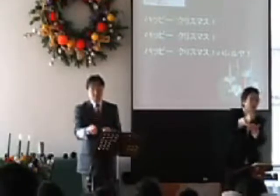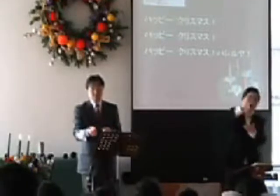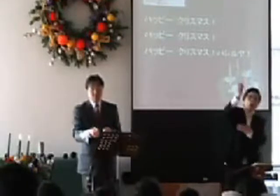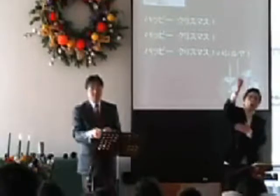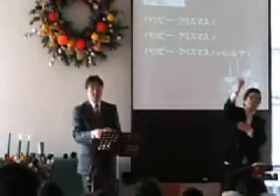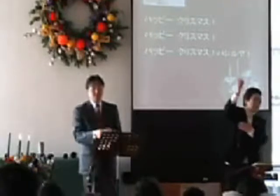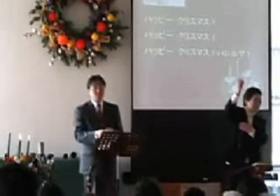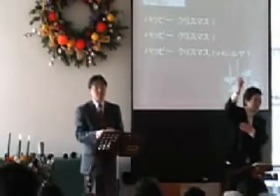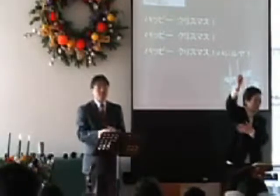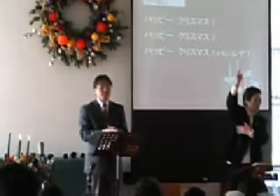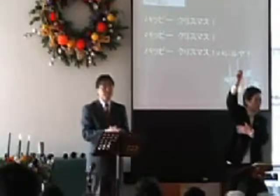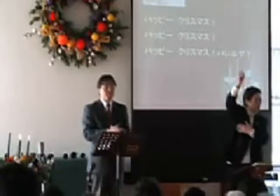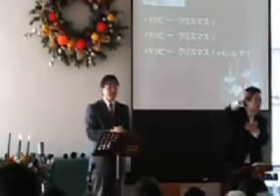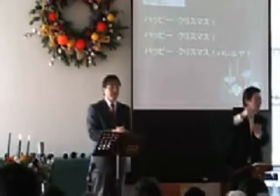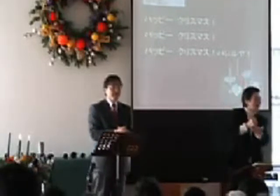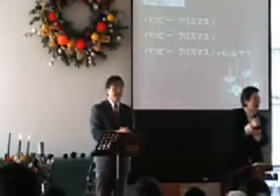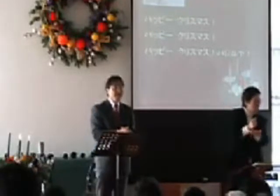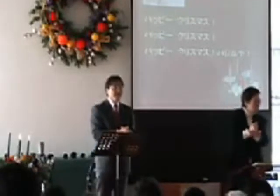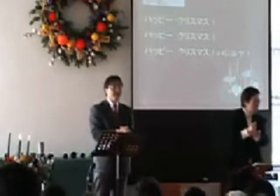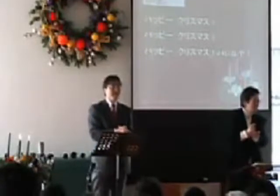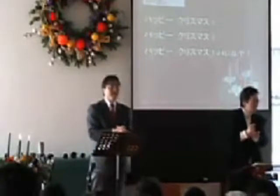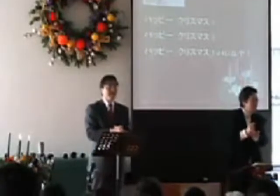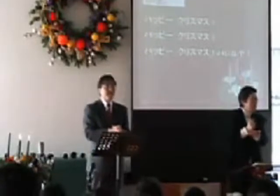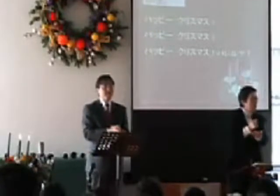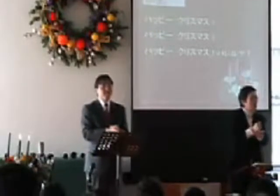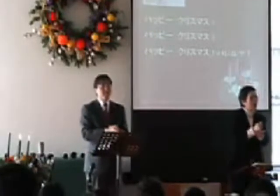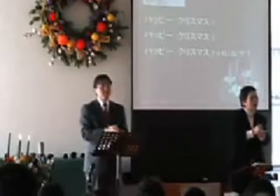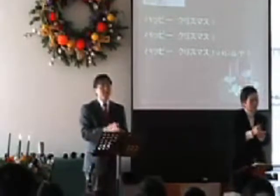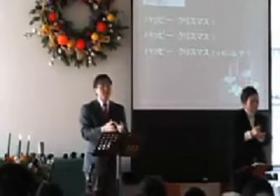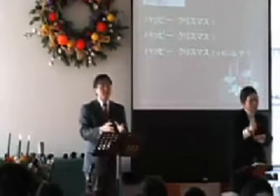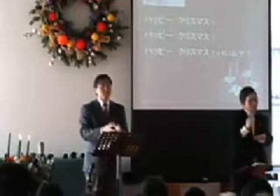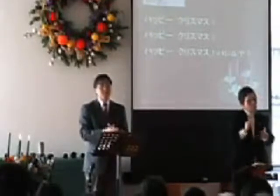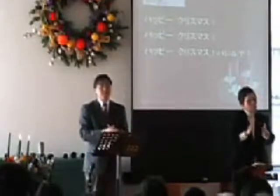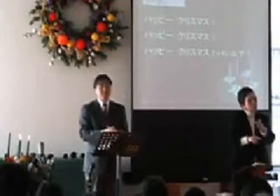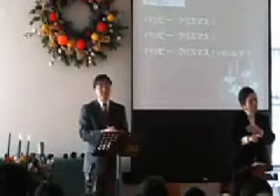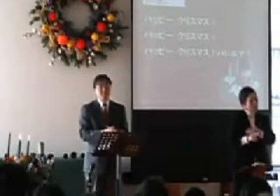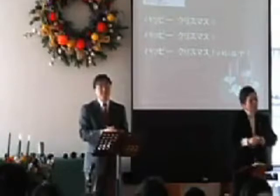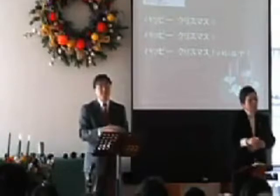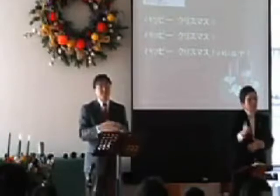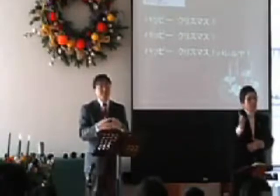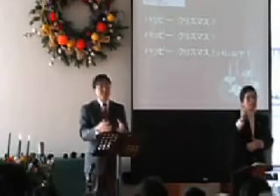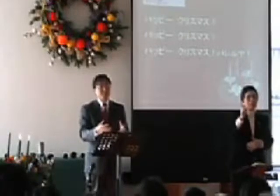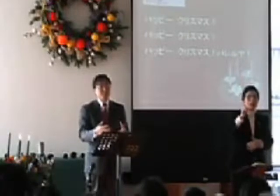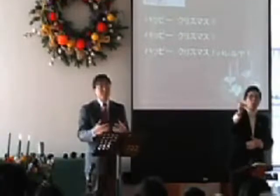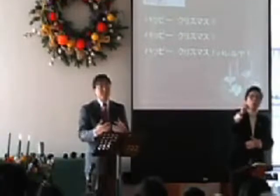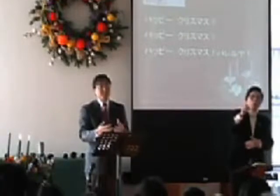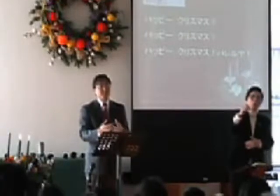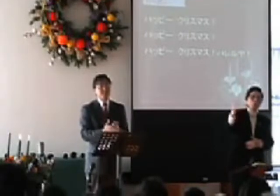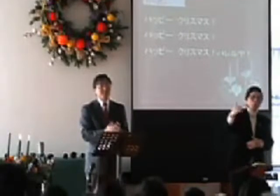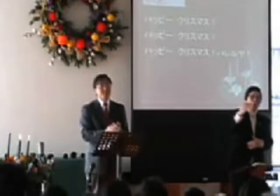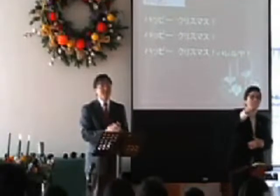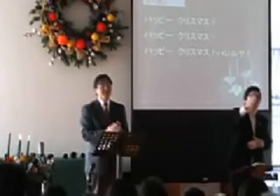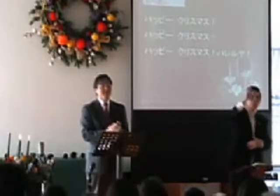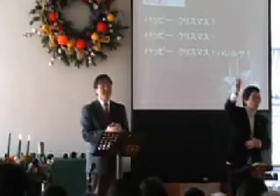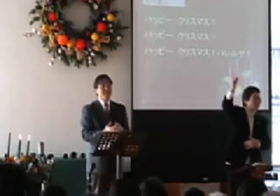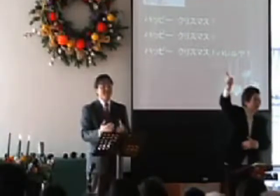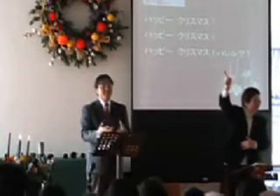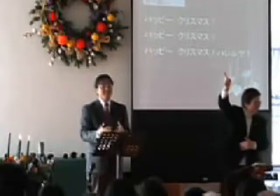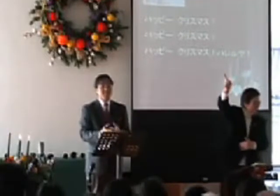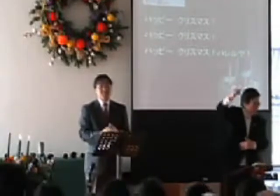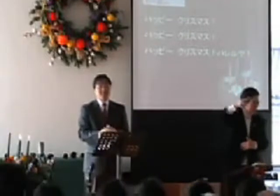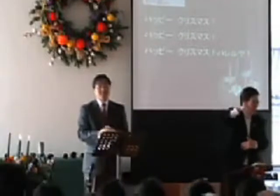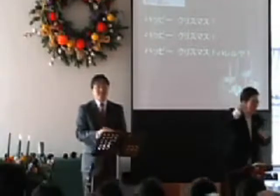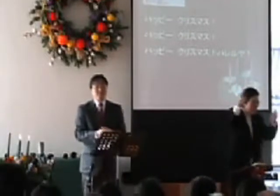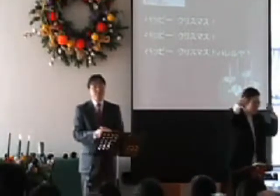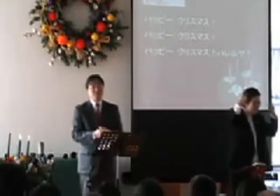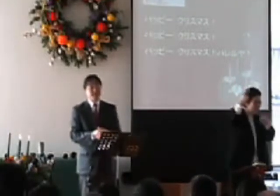て、星占い、今で言うとね、星占いってあるでしょ？知ってる？星占いってね。星を占